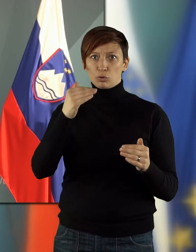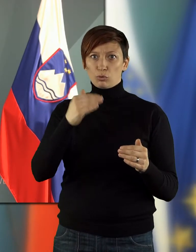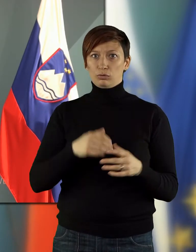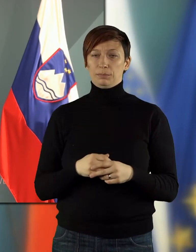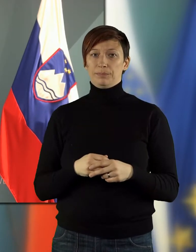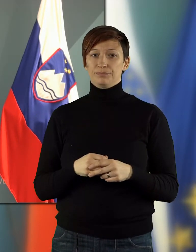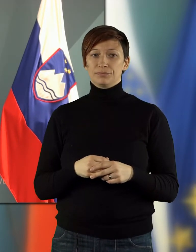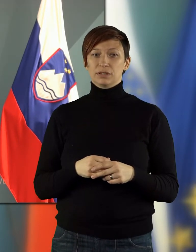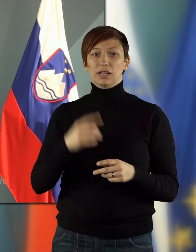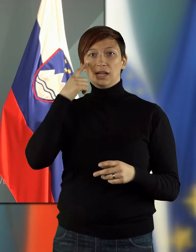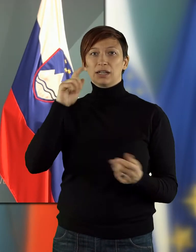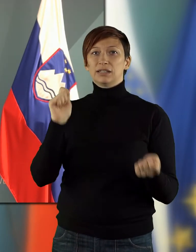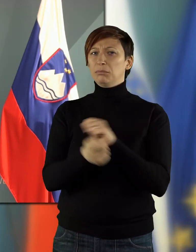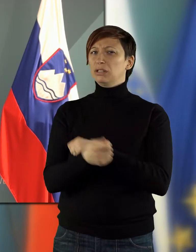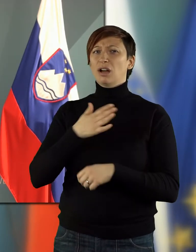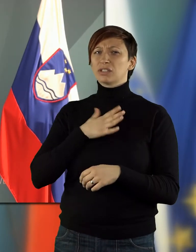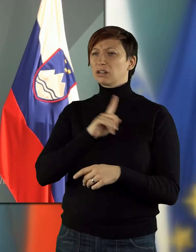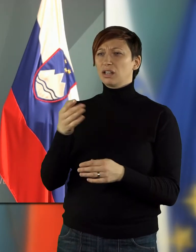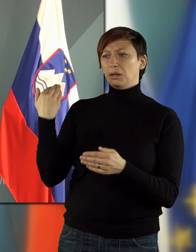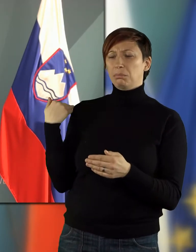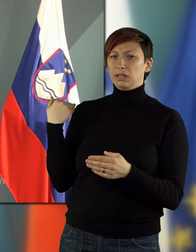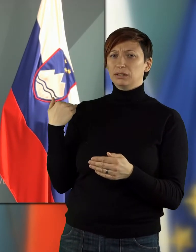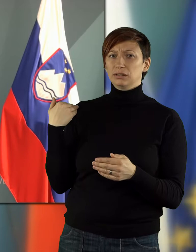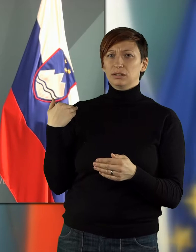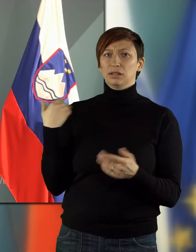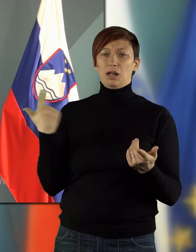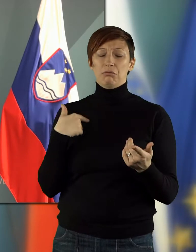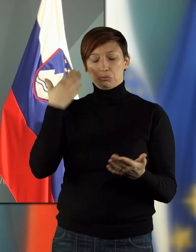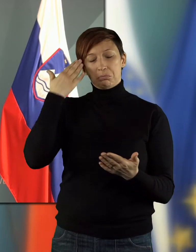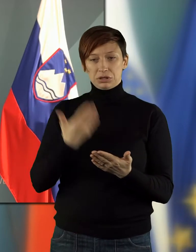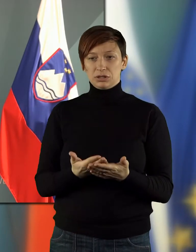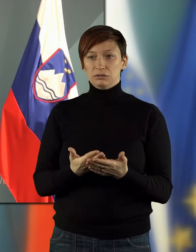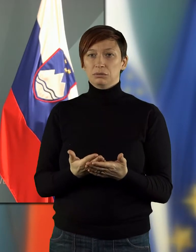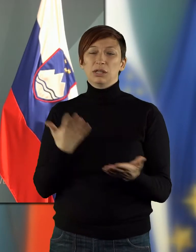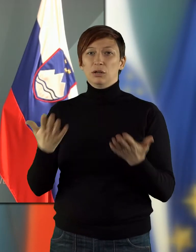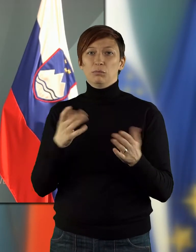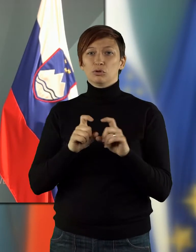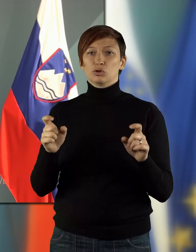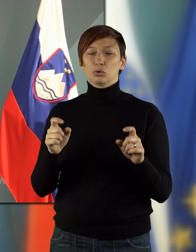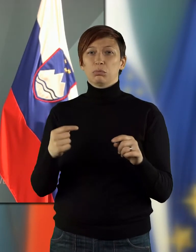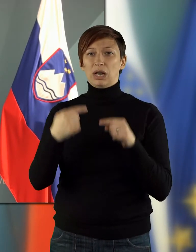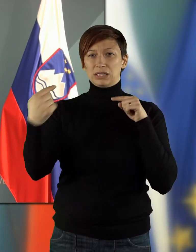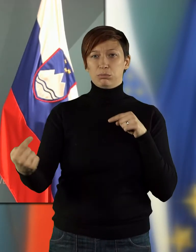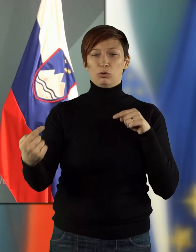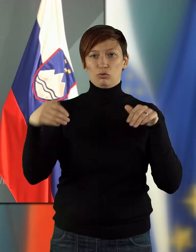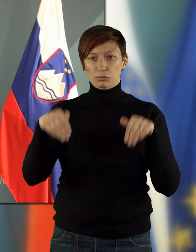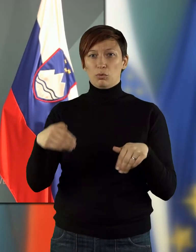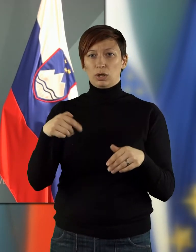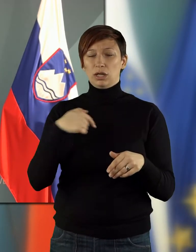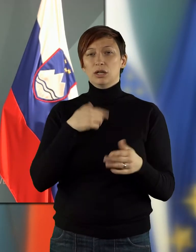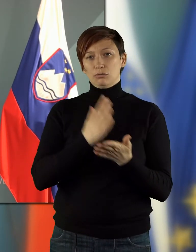glede menjave, zakaj ne že prej, lahko priznam, da bi mogoče kljub